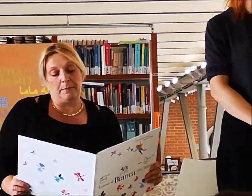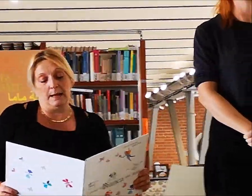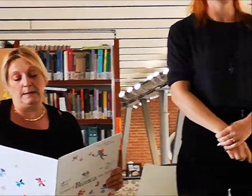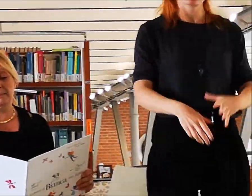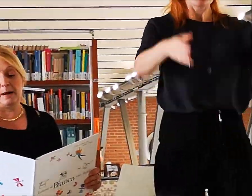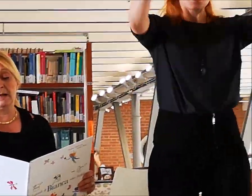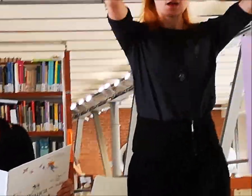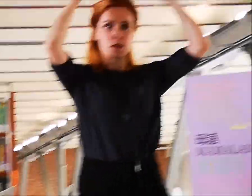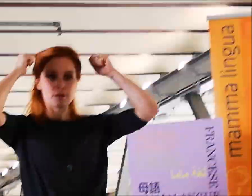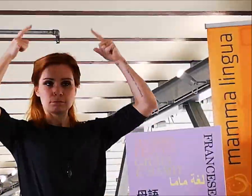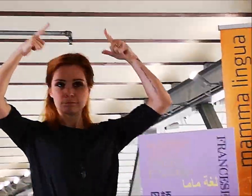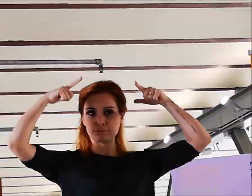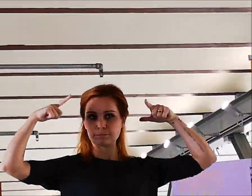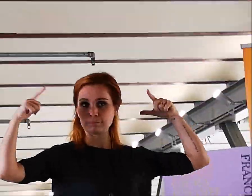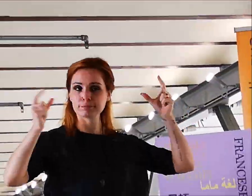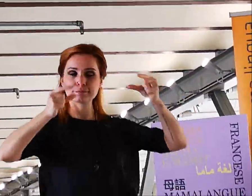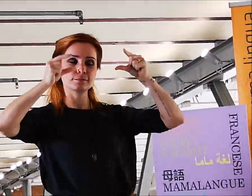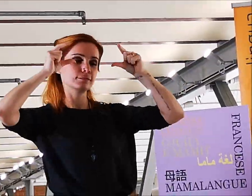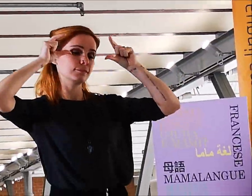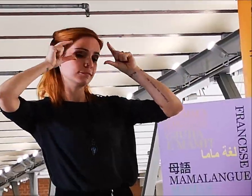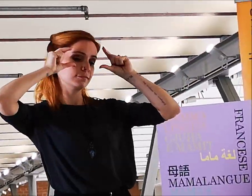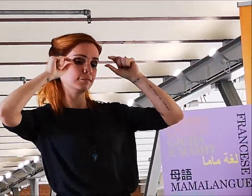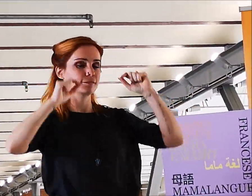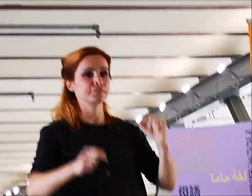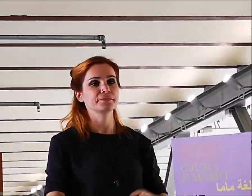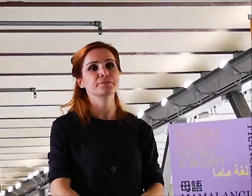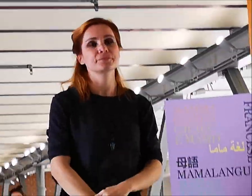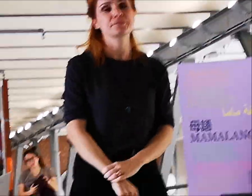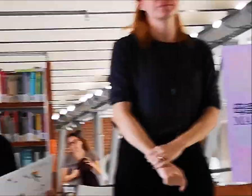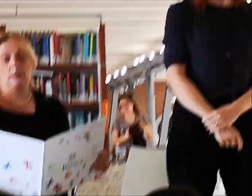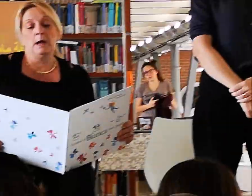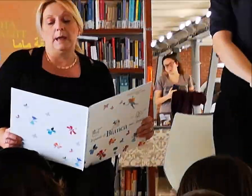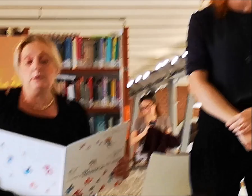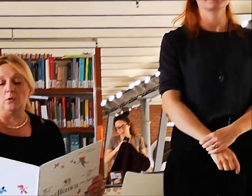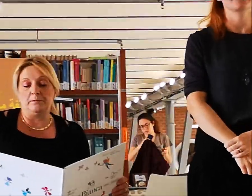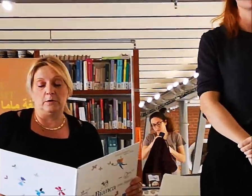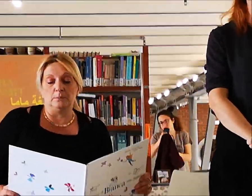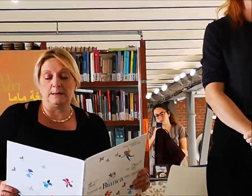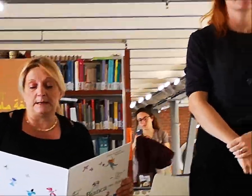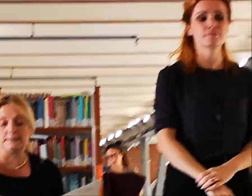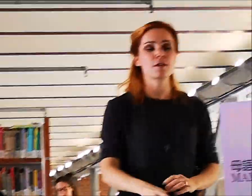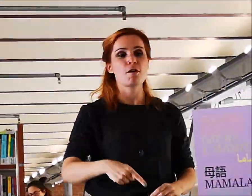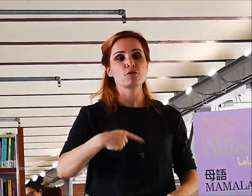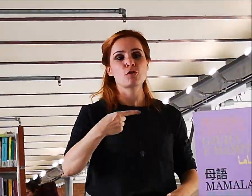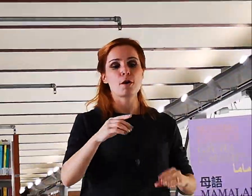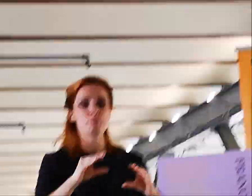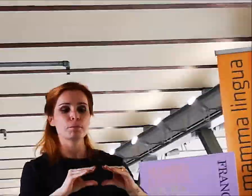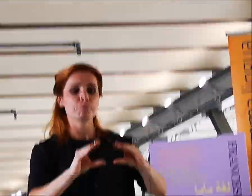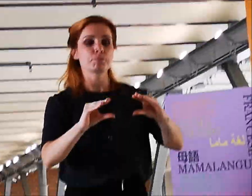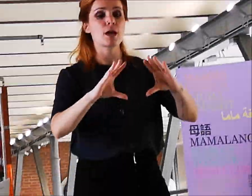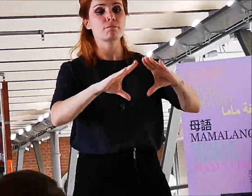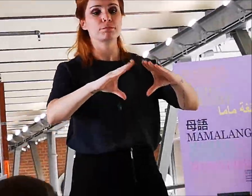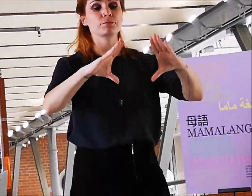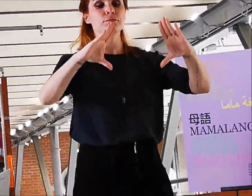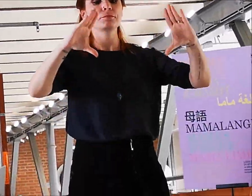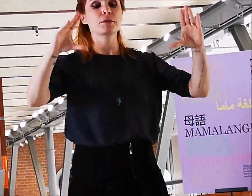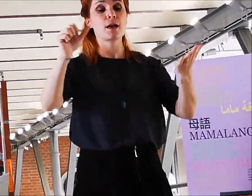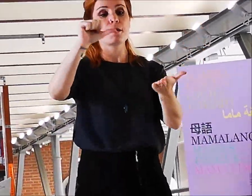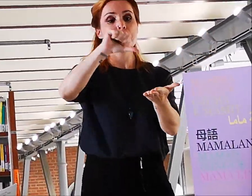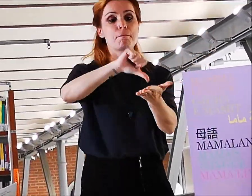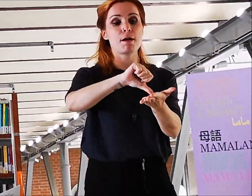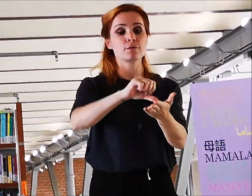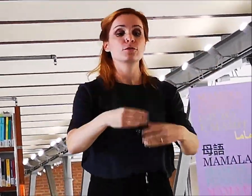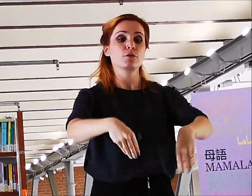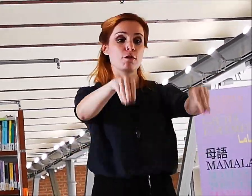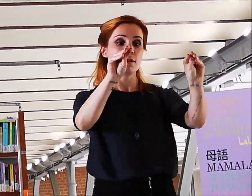indossano cappelli di paglia grandi e occhiali da sole e gonfiano un materassino nel bel mezzo del tappeto blu del